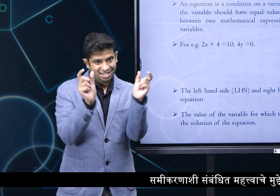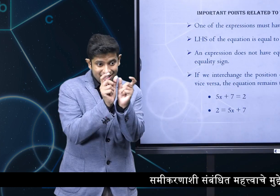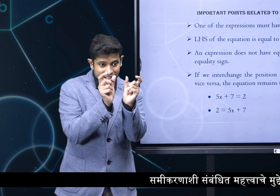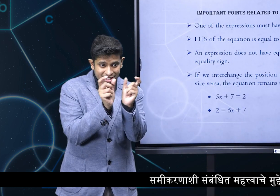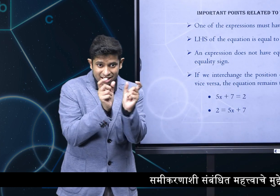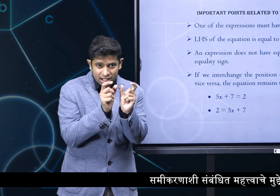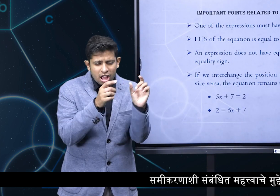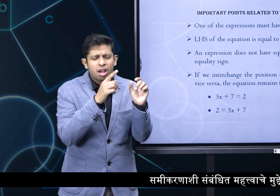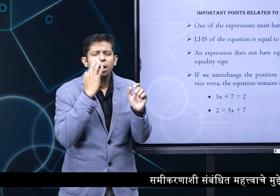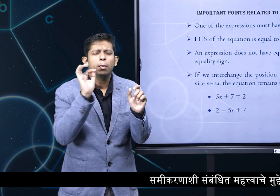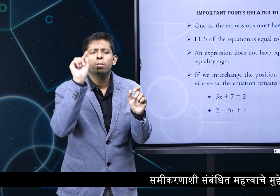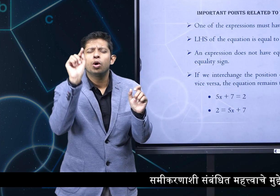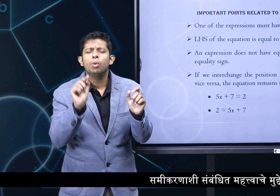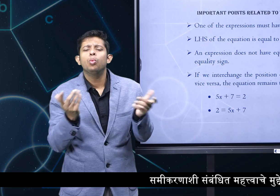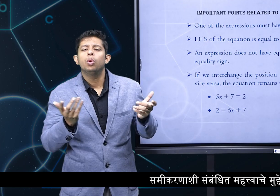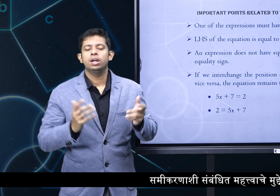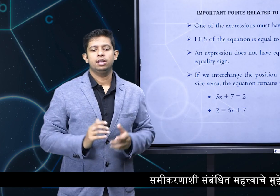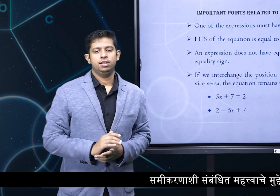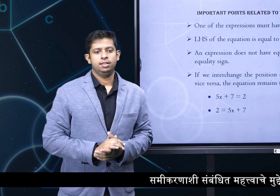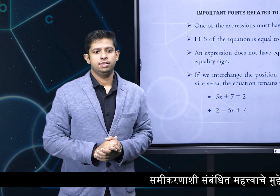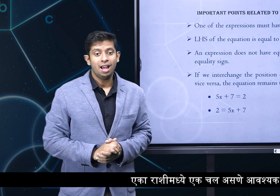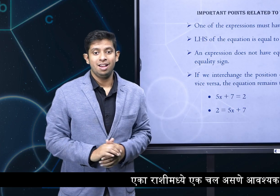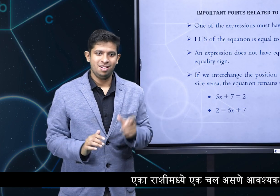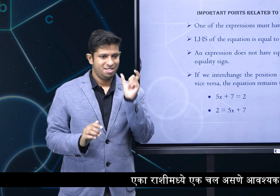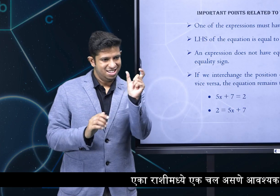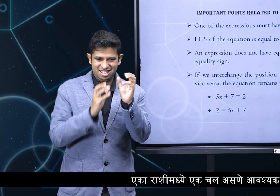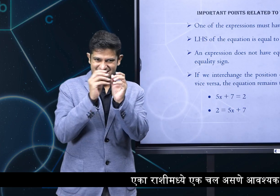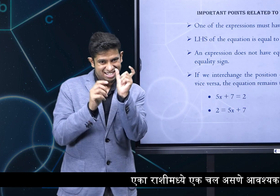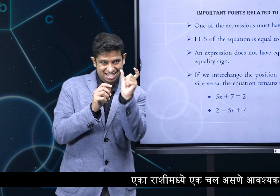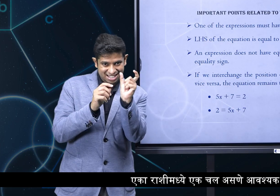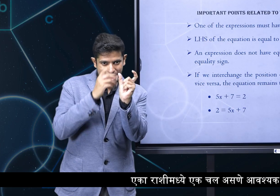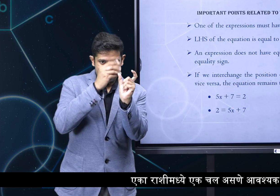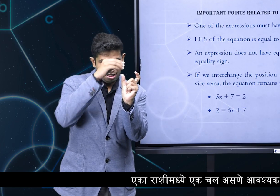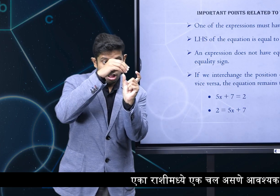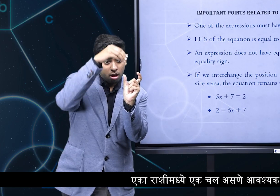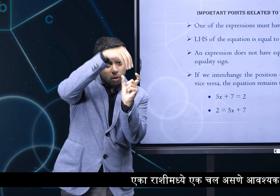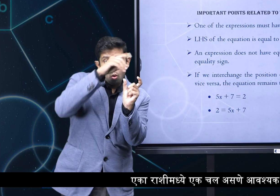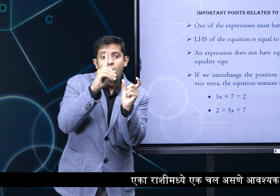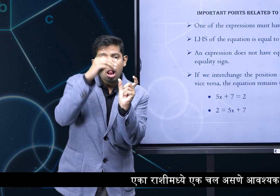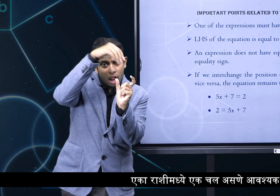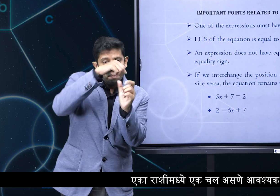समीकरणांशी संबंधित महत्त्वाचे मुद्दे. एक राशीमध्ये एक चलन असते आवश्यक असते.